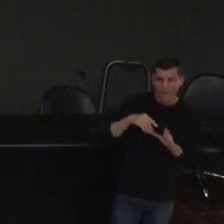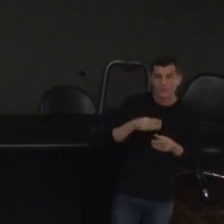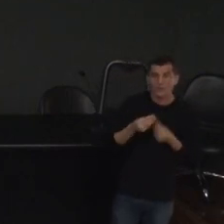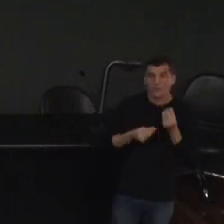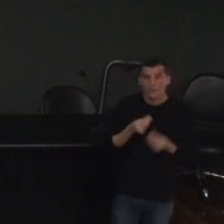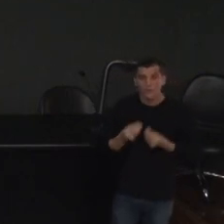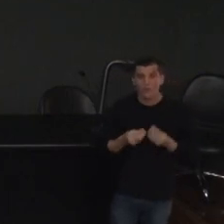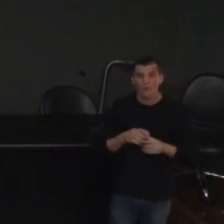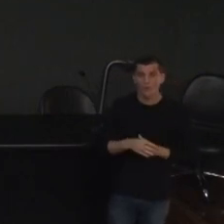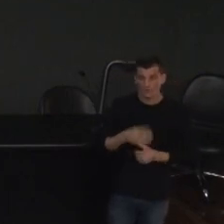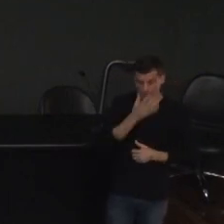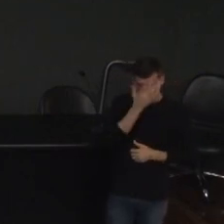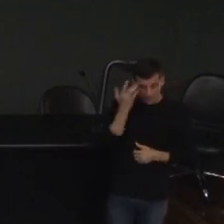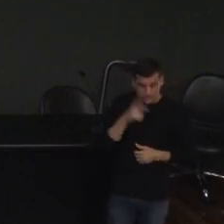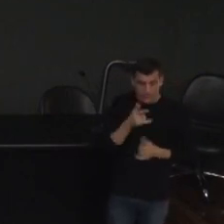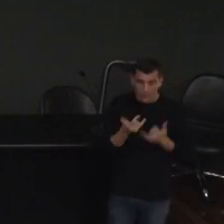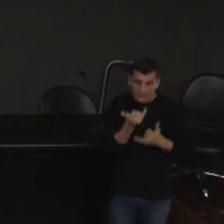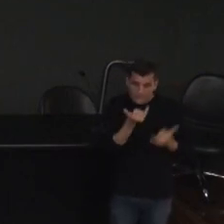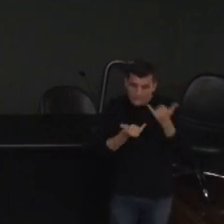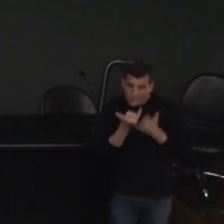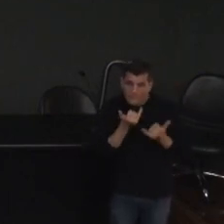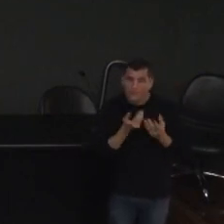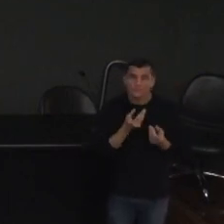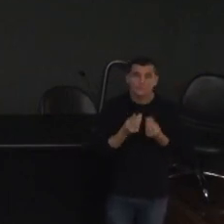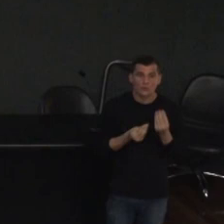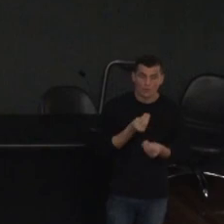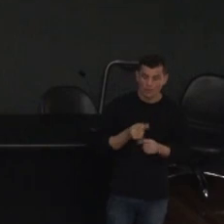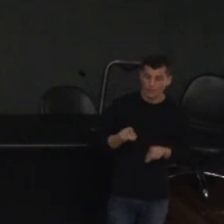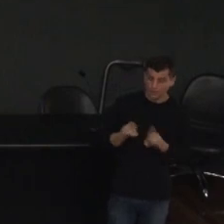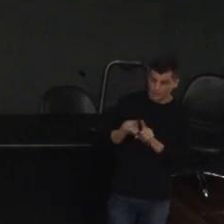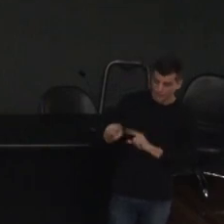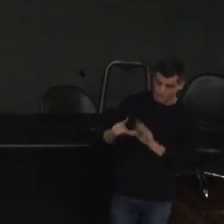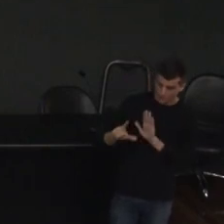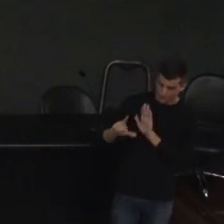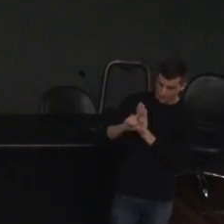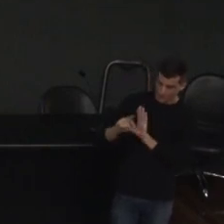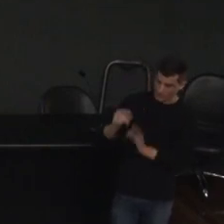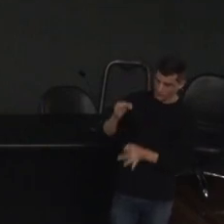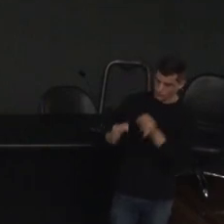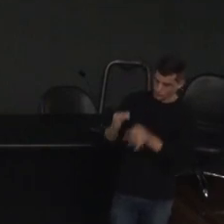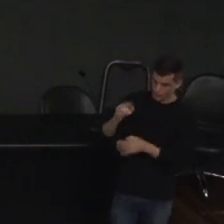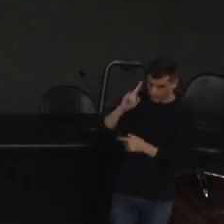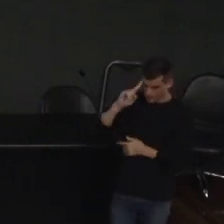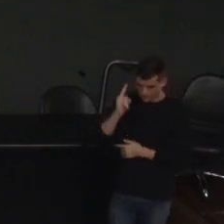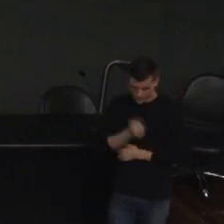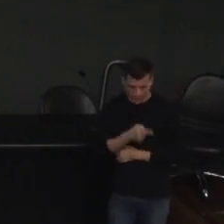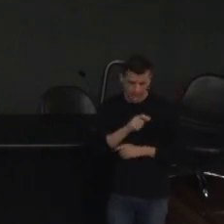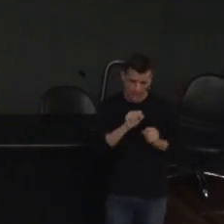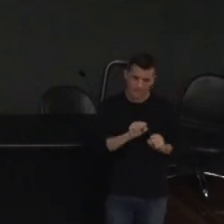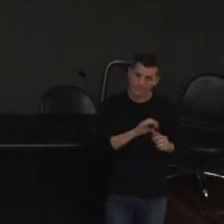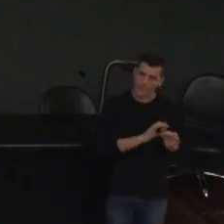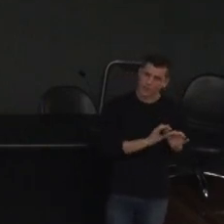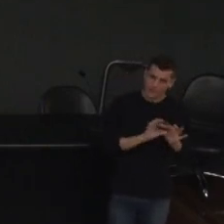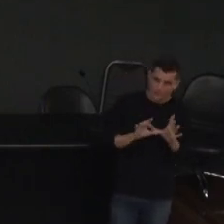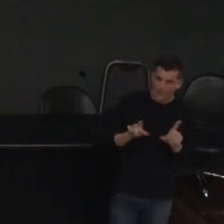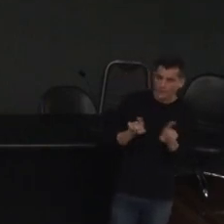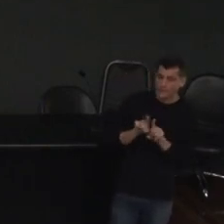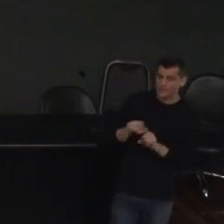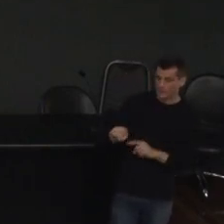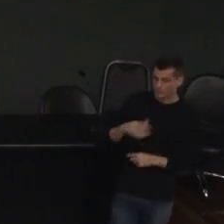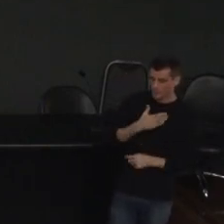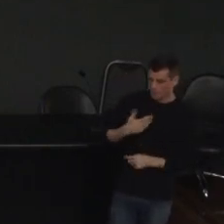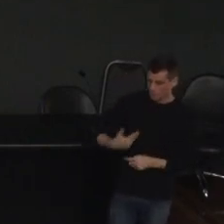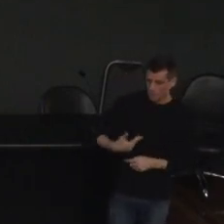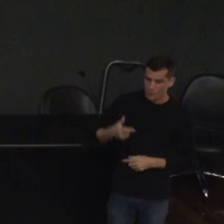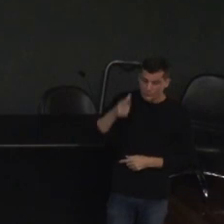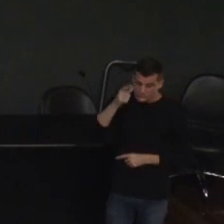que as informações se referirem ao cumprimento de ordem judicial defesa de direitos humanos e a proteção do interesse público geral